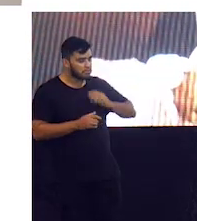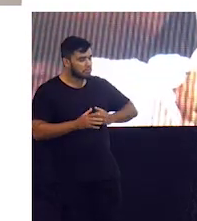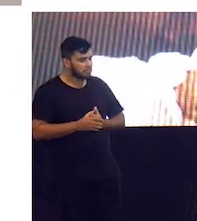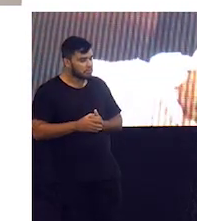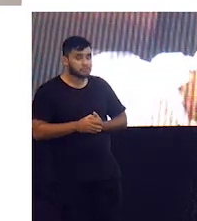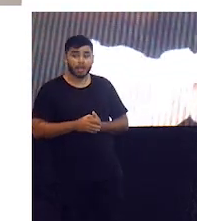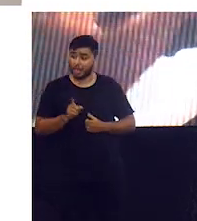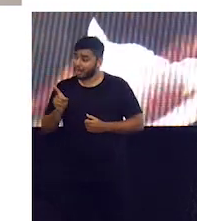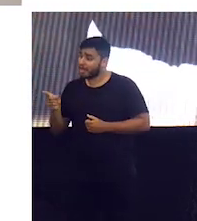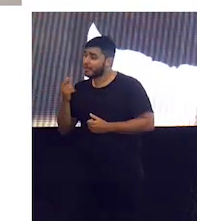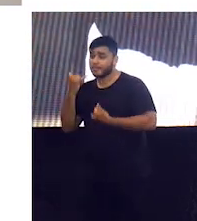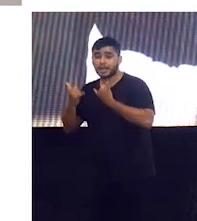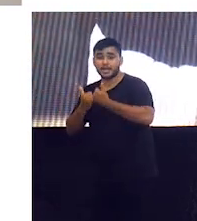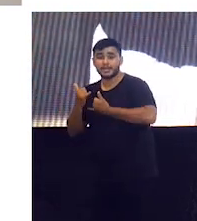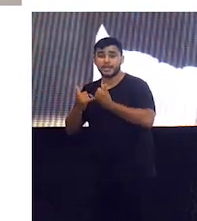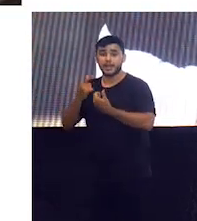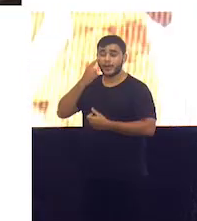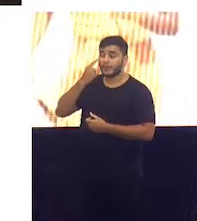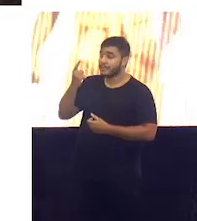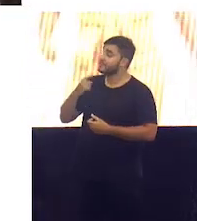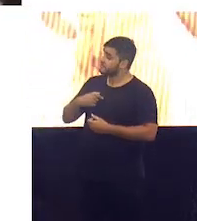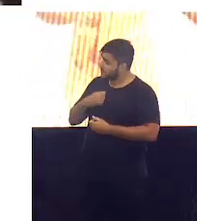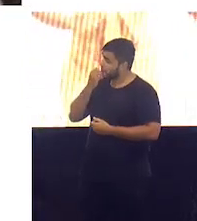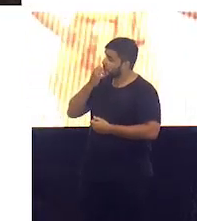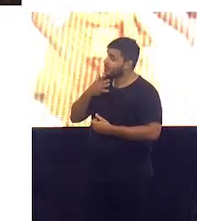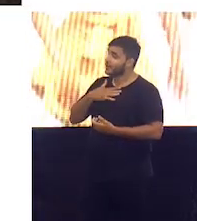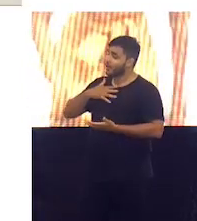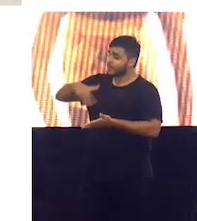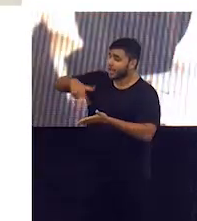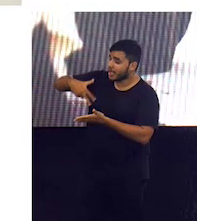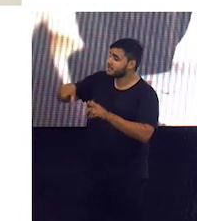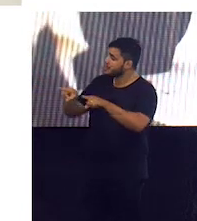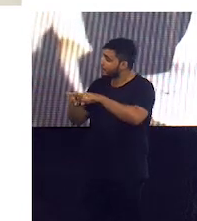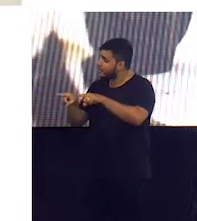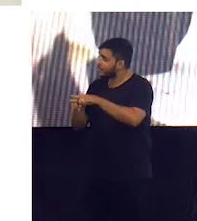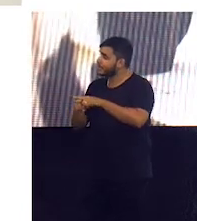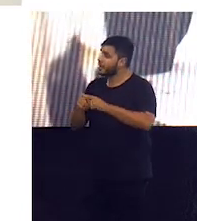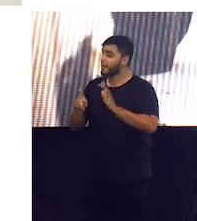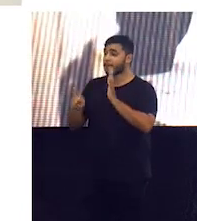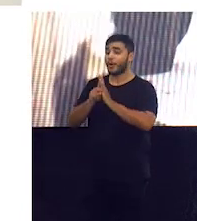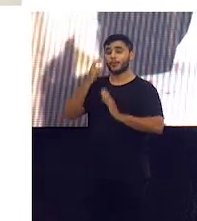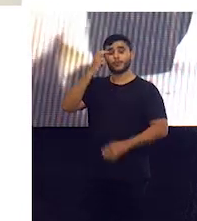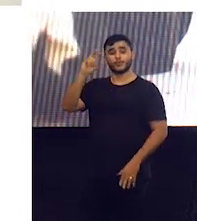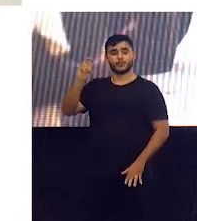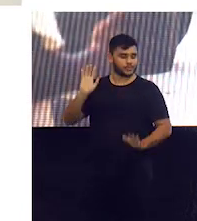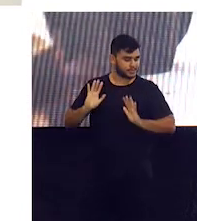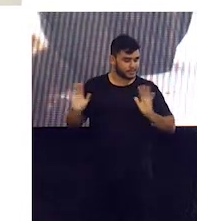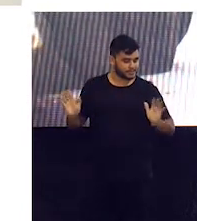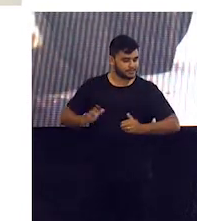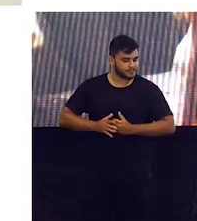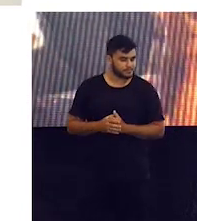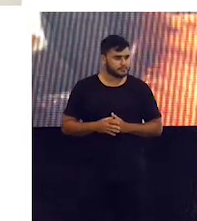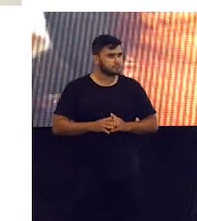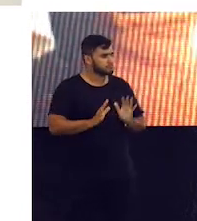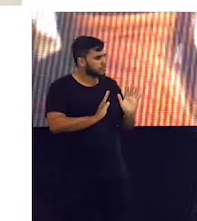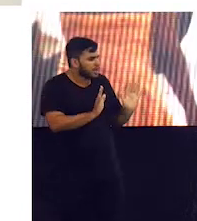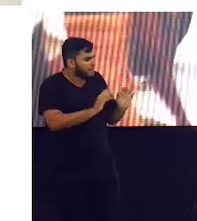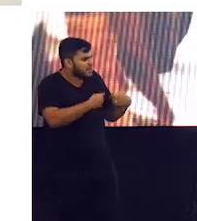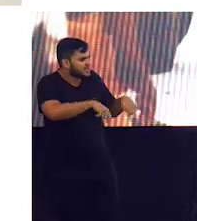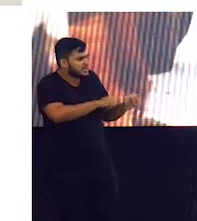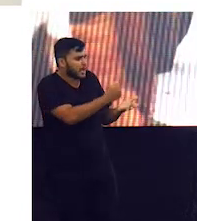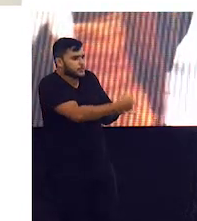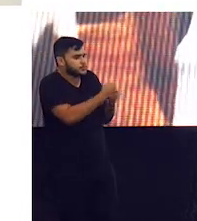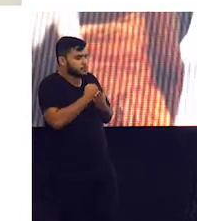gente joga, ensina pra sua mulher de repente, bacana. Hein? Faz coisa da gente de oito pra ele, então, gente. Não precisa, não, olha só. Menino, não precisa, tá?